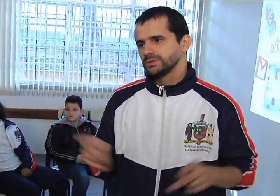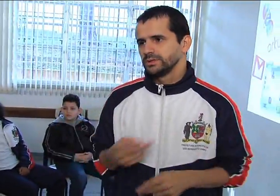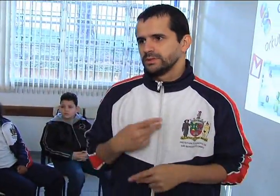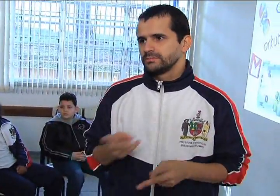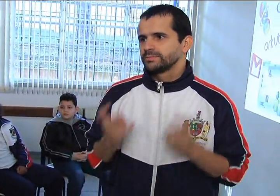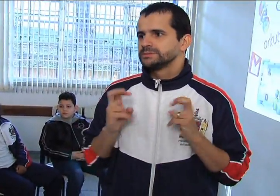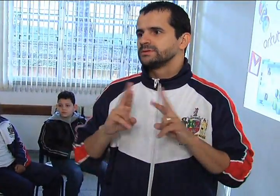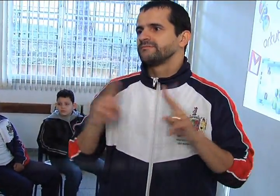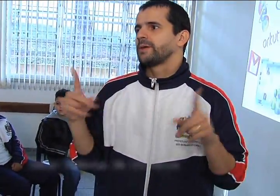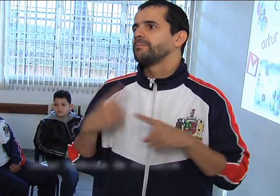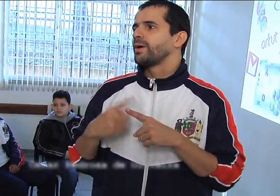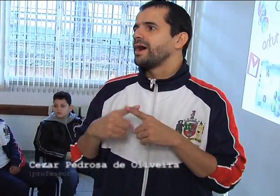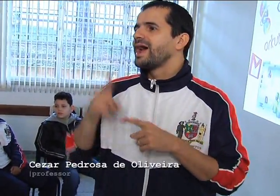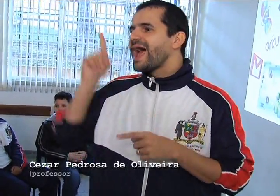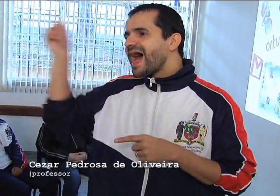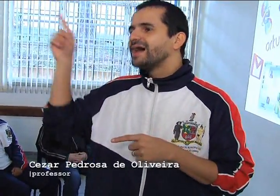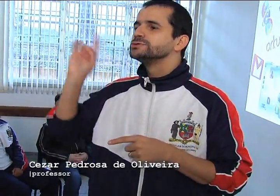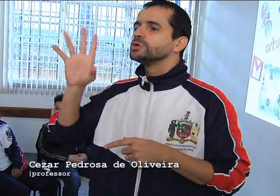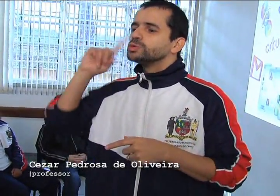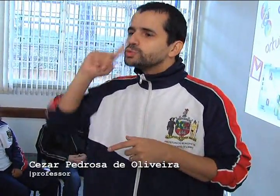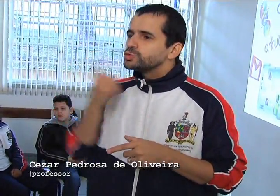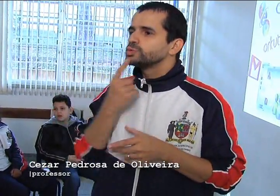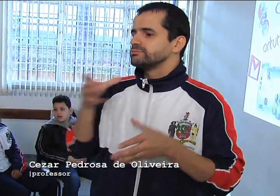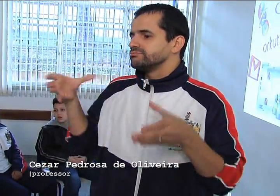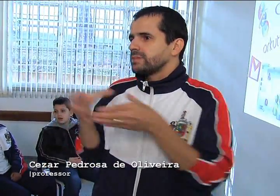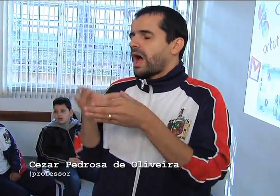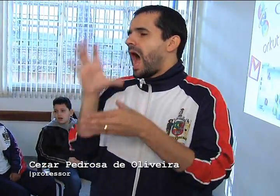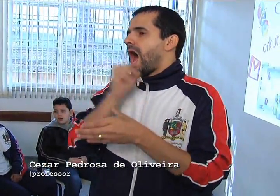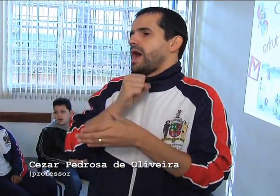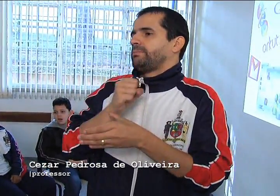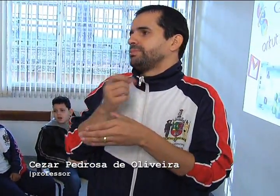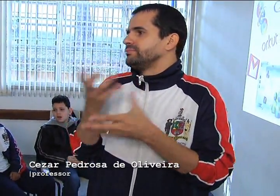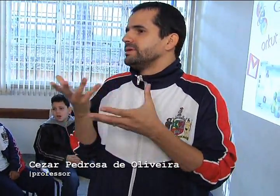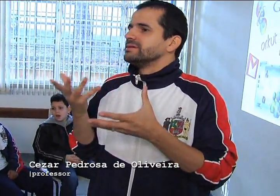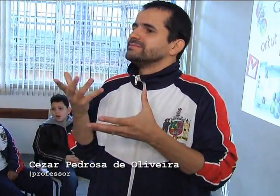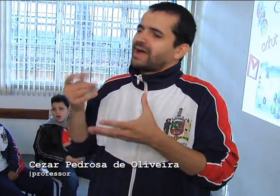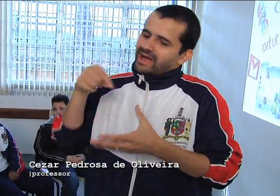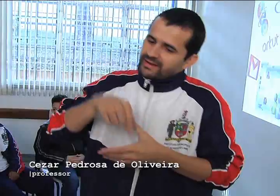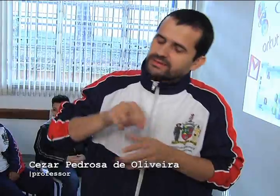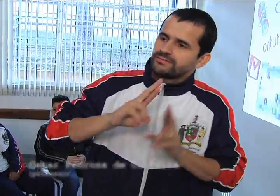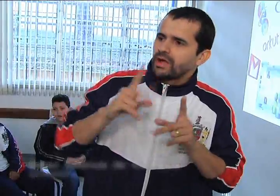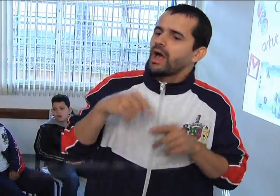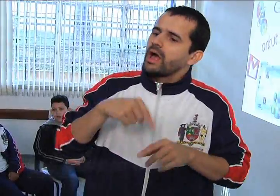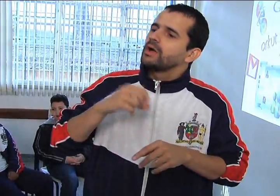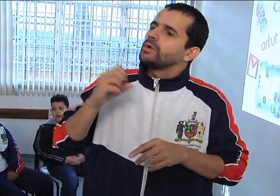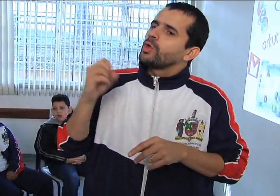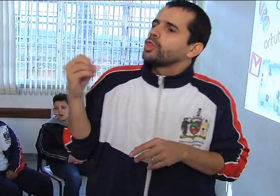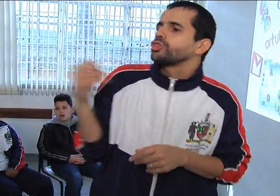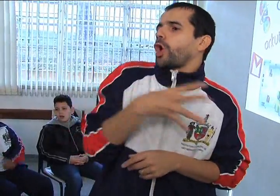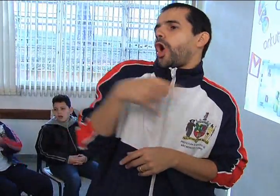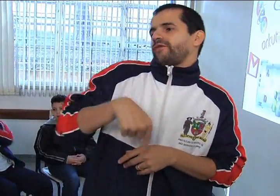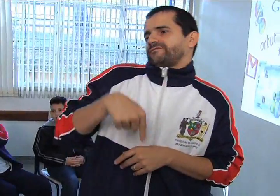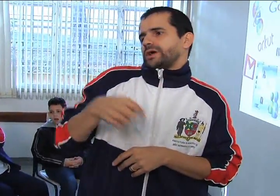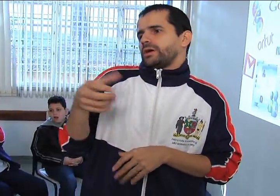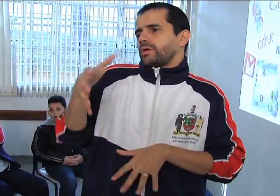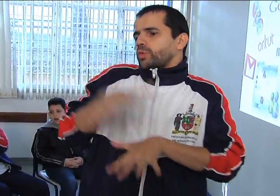muito diferente. Eu percebi porque lá todo mundo surdo, o grupo de surdo aprende rápido. E aqui é diferente, porque aqui é